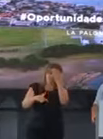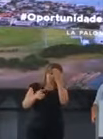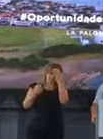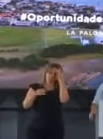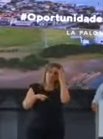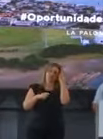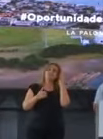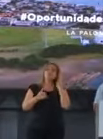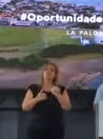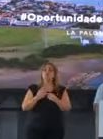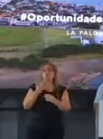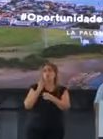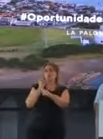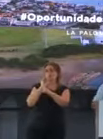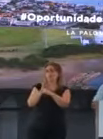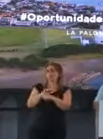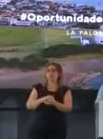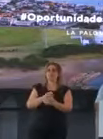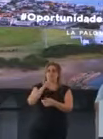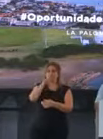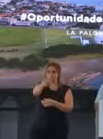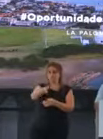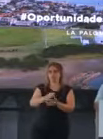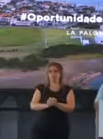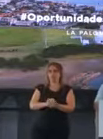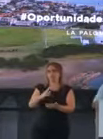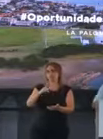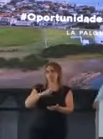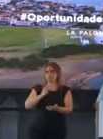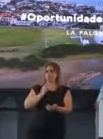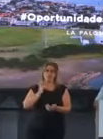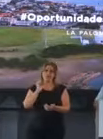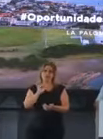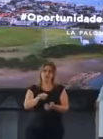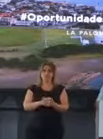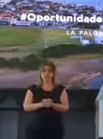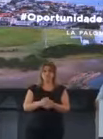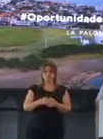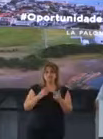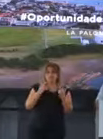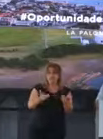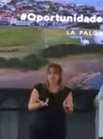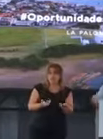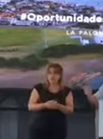Y yo le mandé un mensaje directo y le dije: